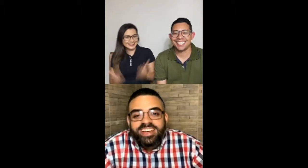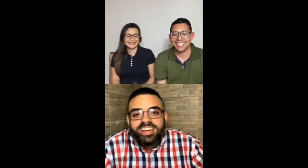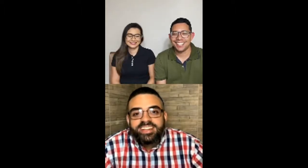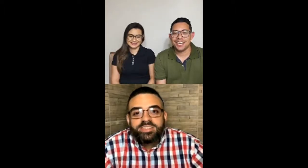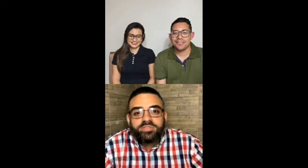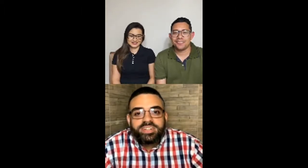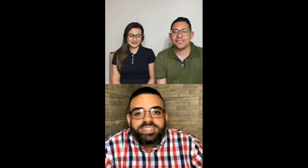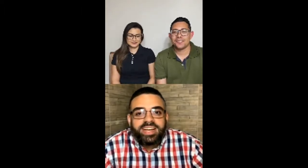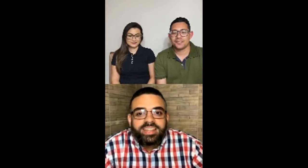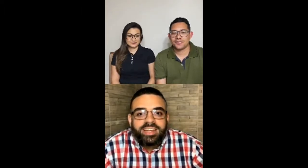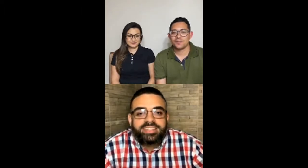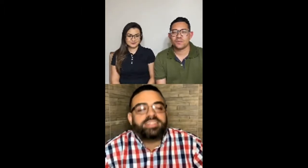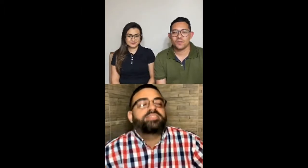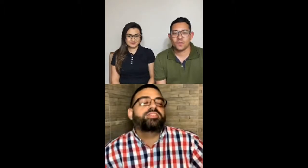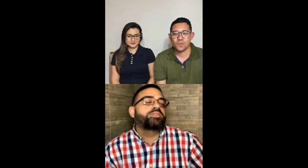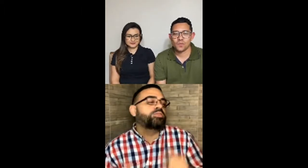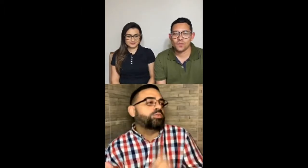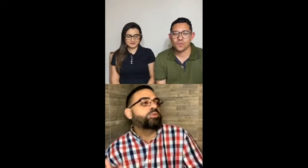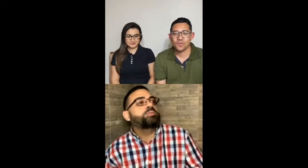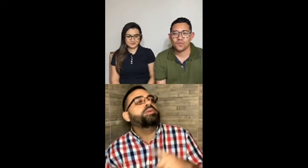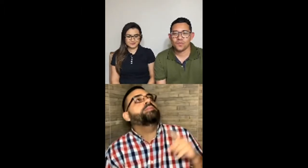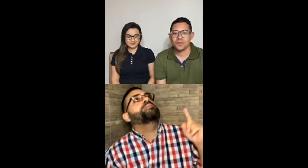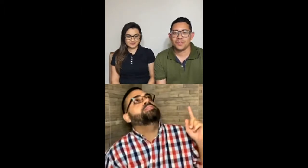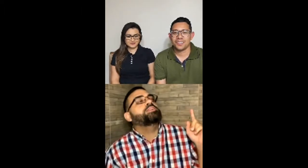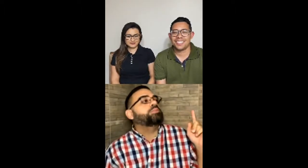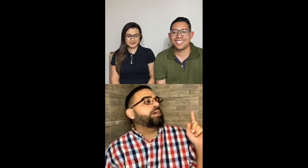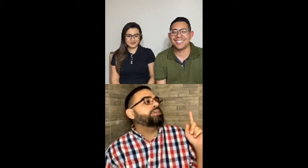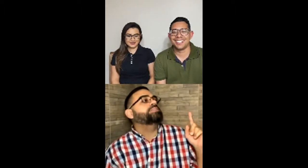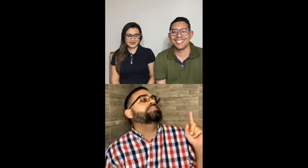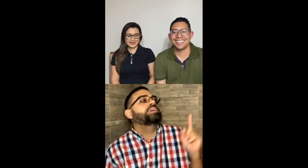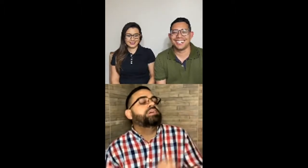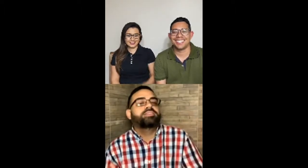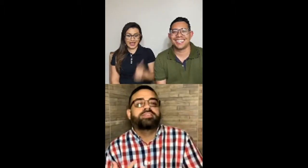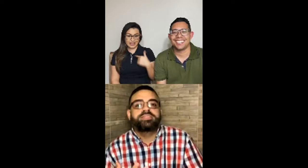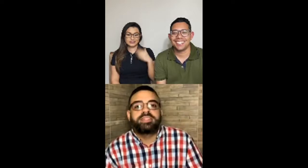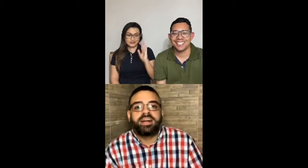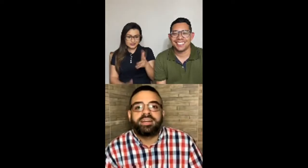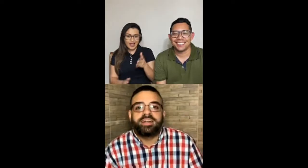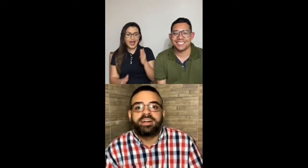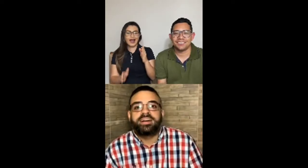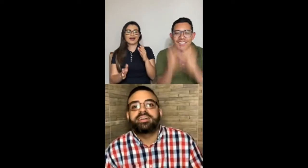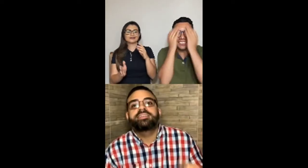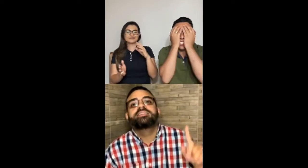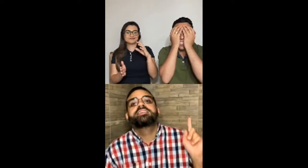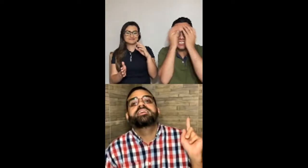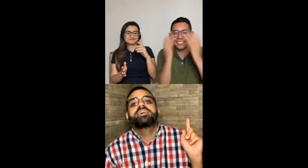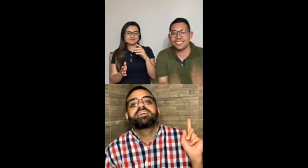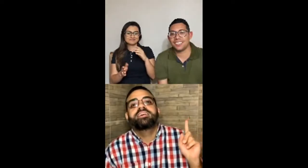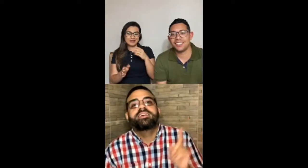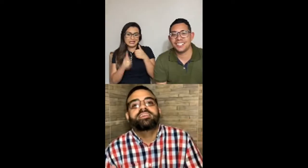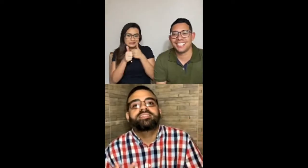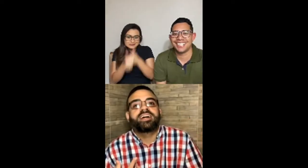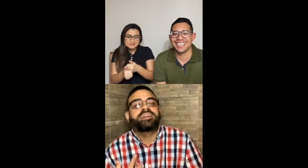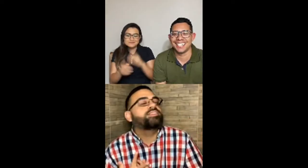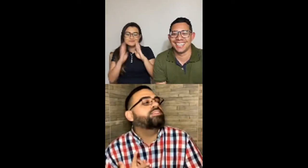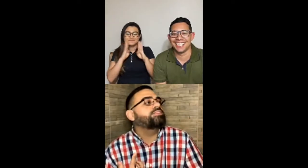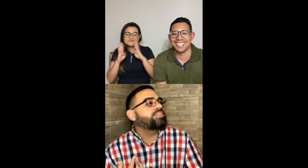legal. Sou fã de carteirinha, já tô no YouTube. Onde é que eu tô mais? Meu Tô no Deus.